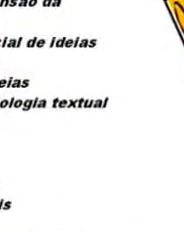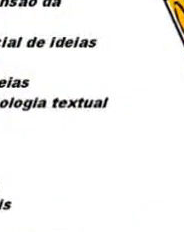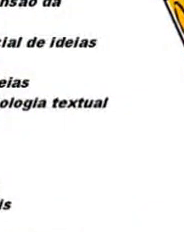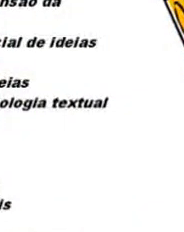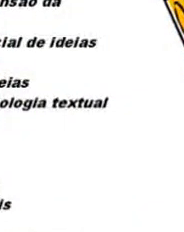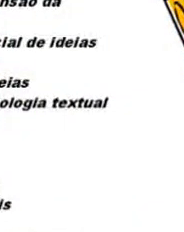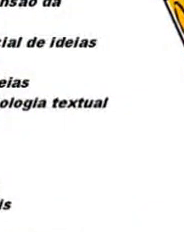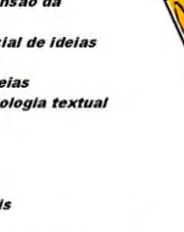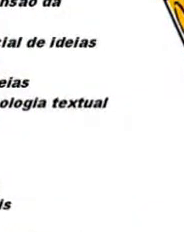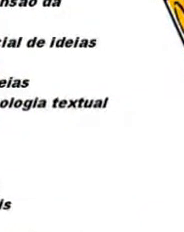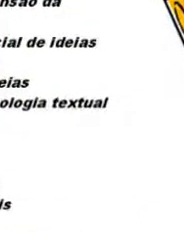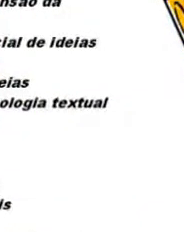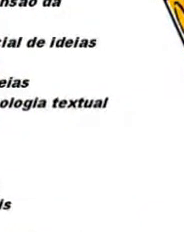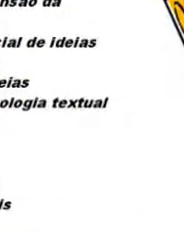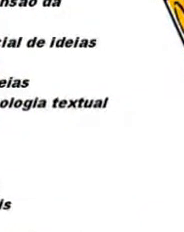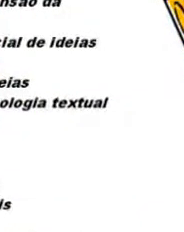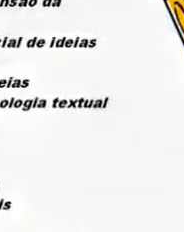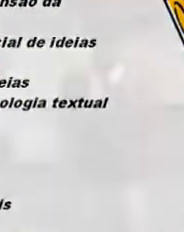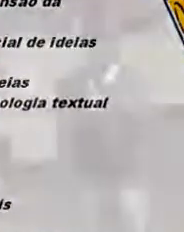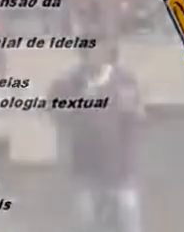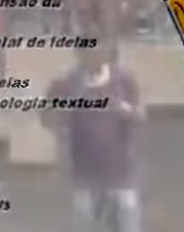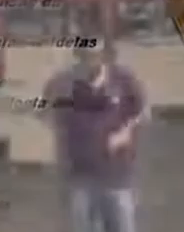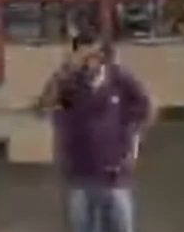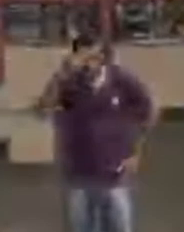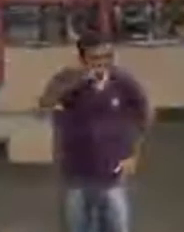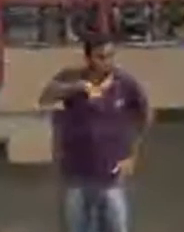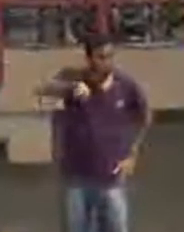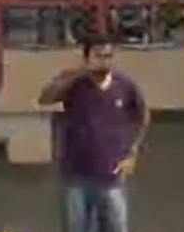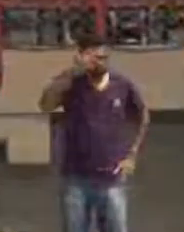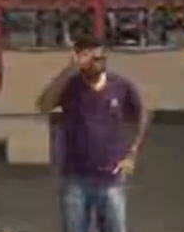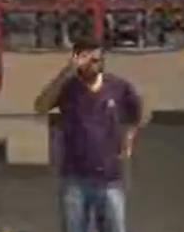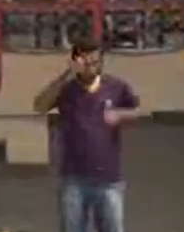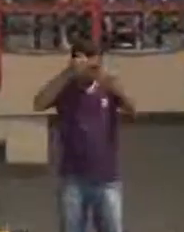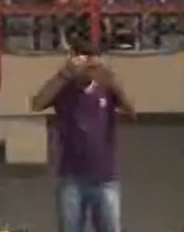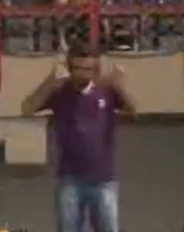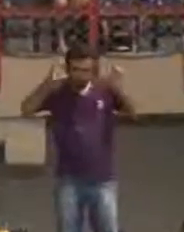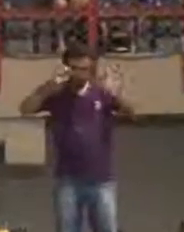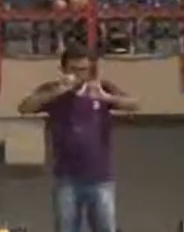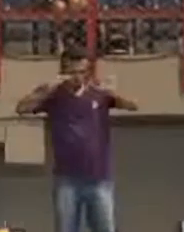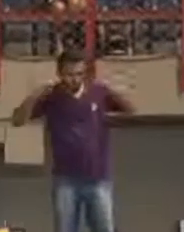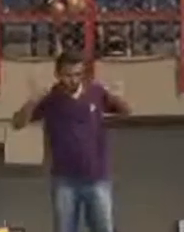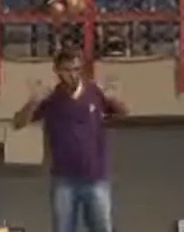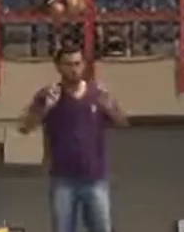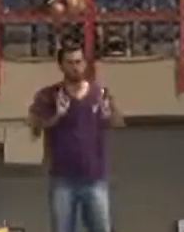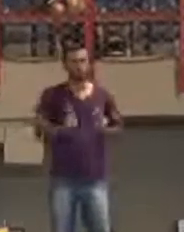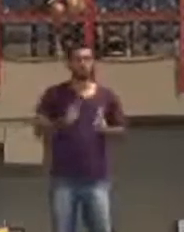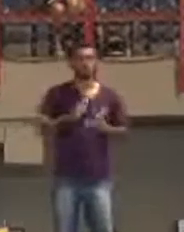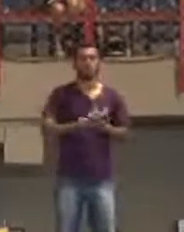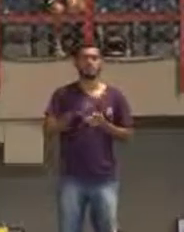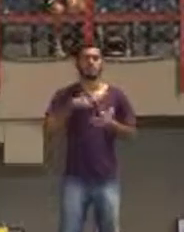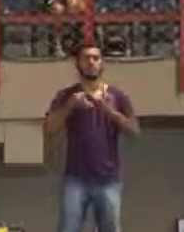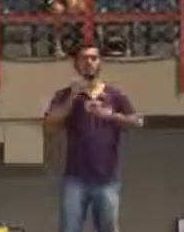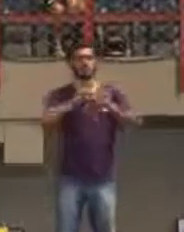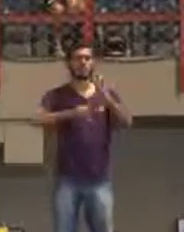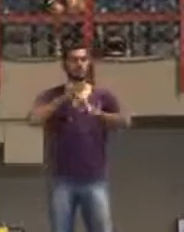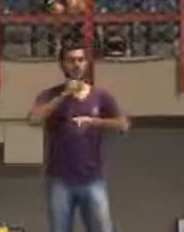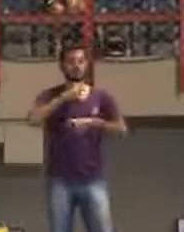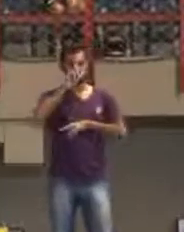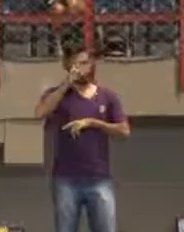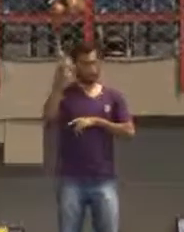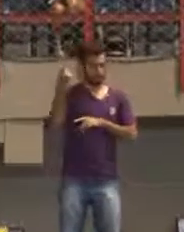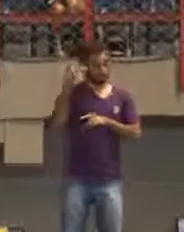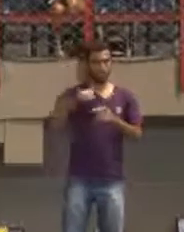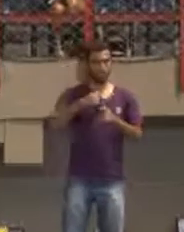bom? Estão entendendo? Está ficando compreensivo? Muito bem. Seleção de ideias, justamente depois